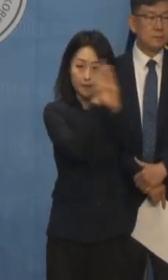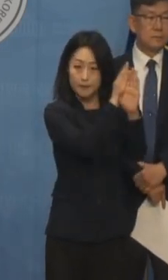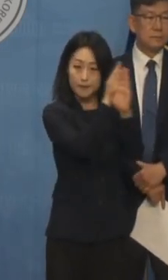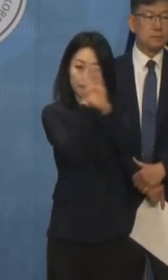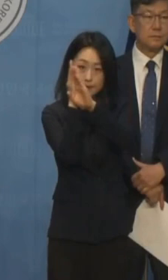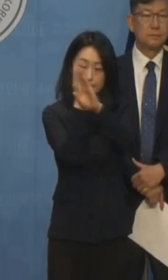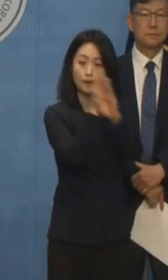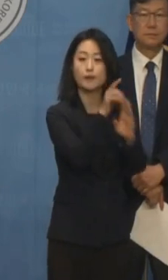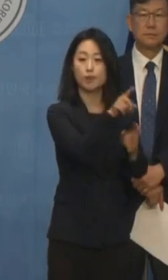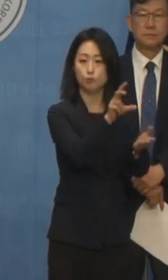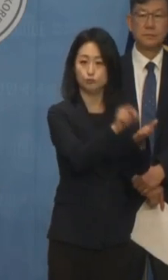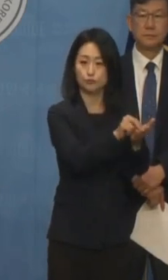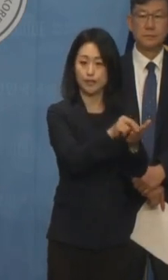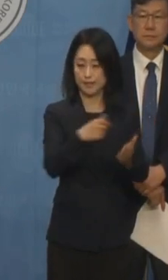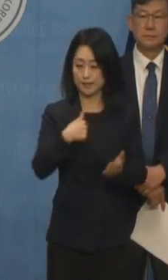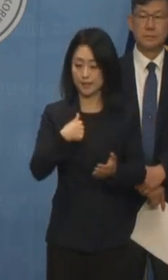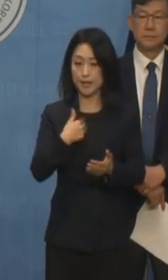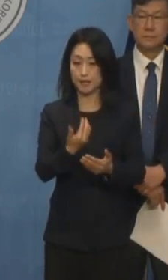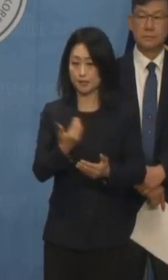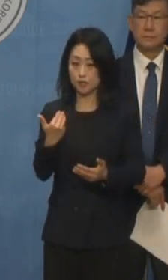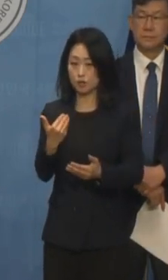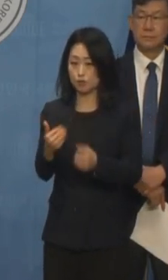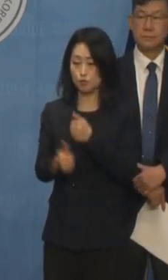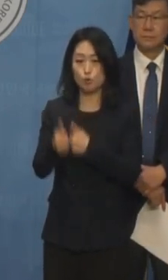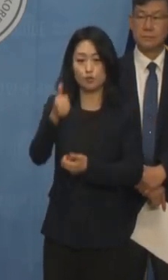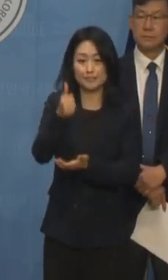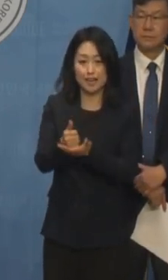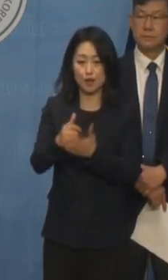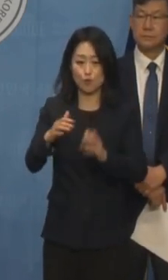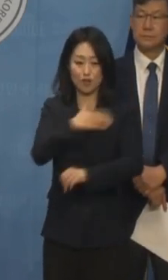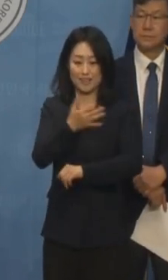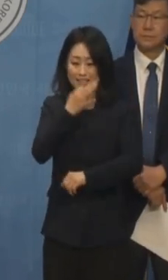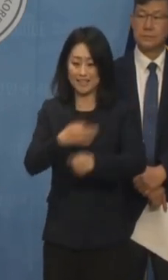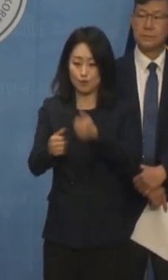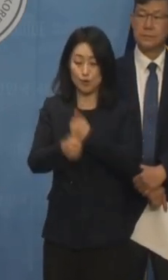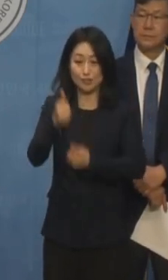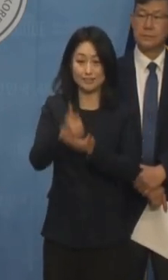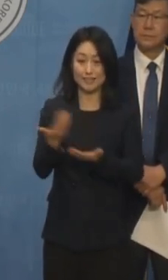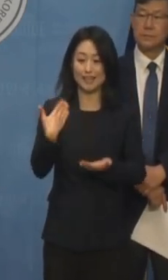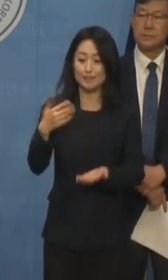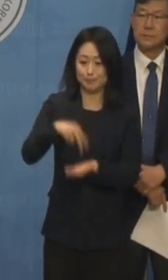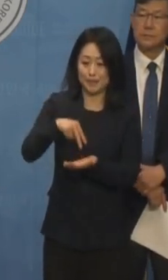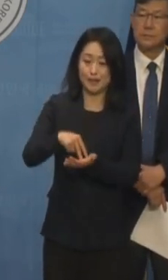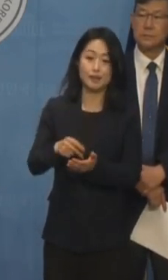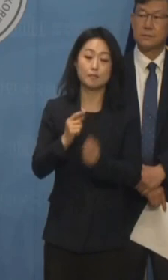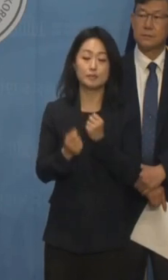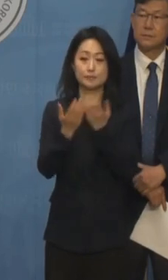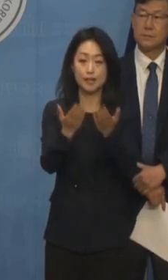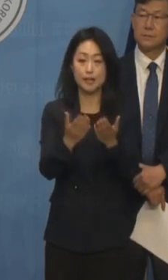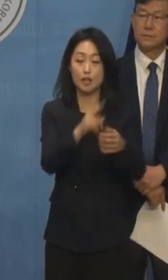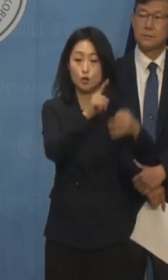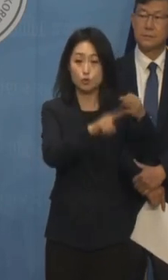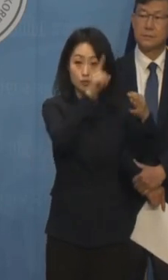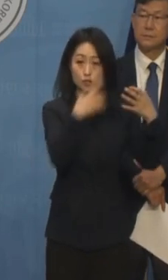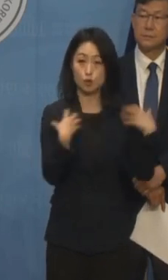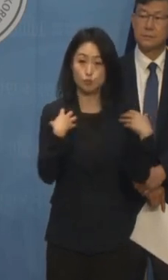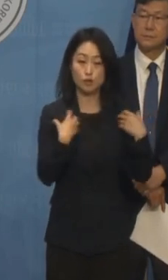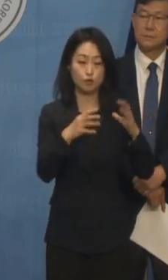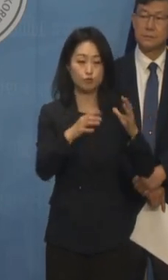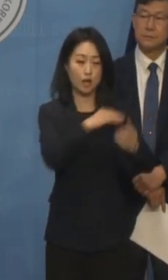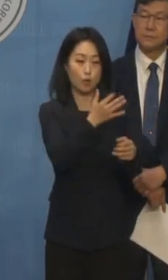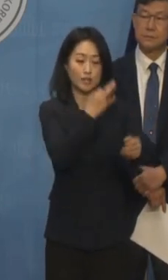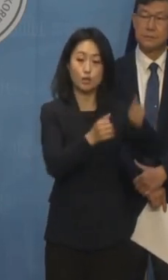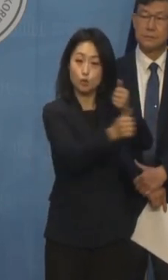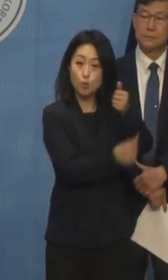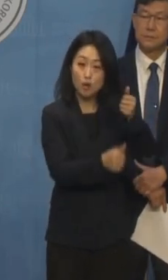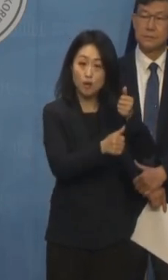전직 권익위원장으로서 참담한 심정으로 이 자리에 섰습니다. 이제 윤석열 정권의 권익위는 김건희